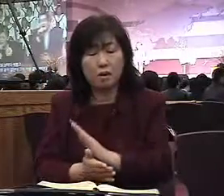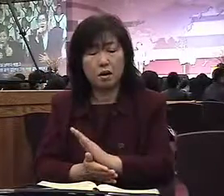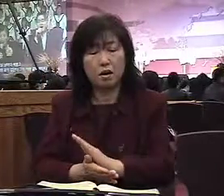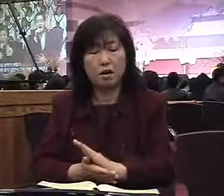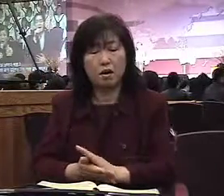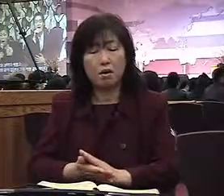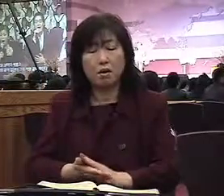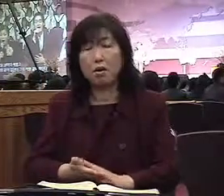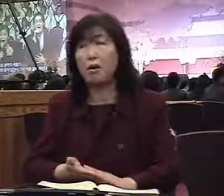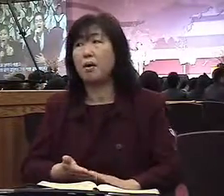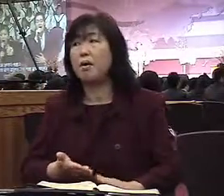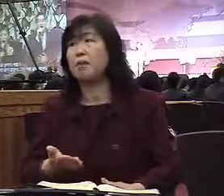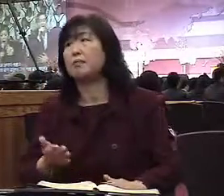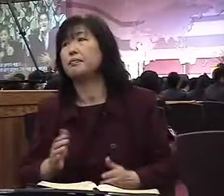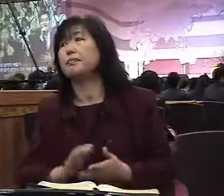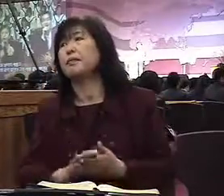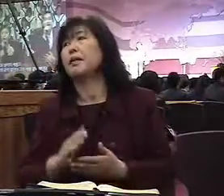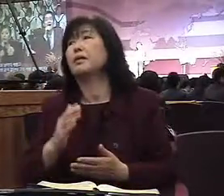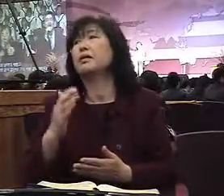없단다.